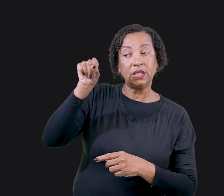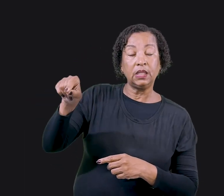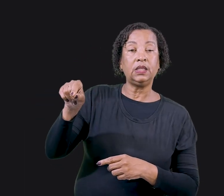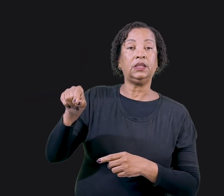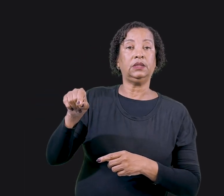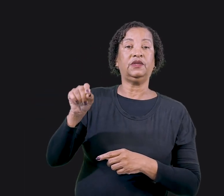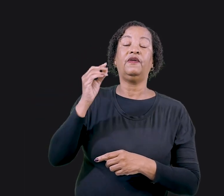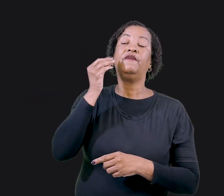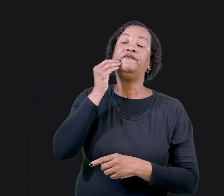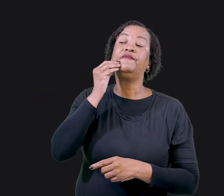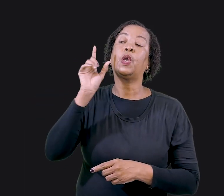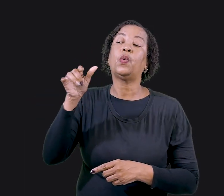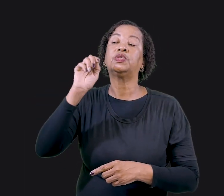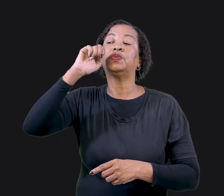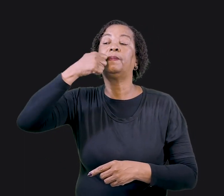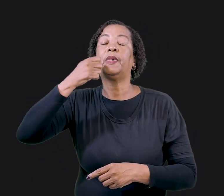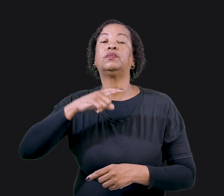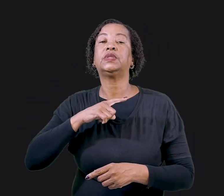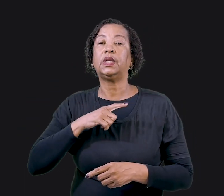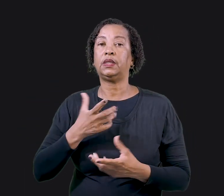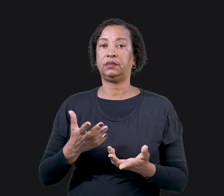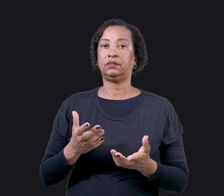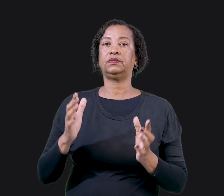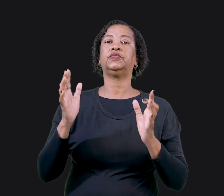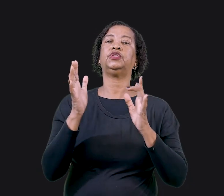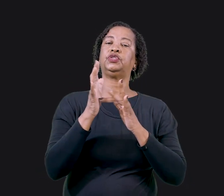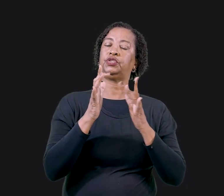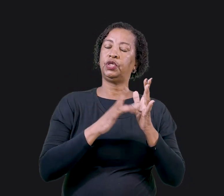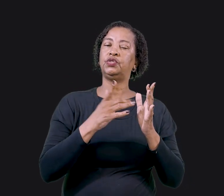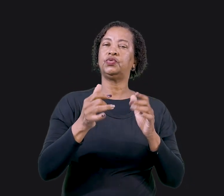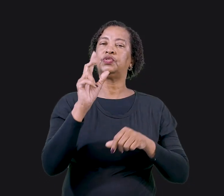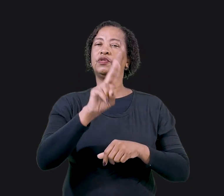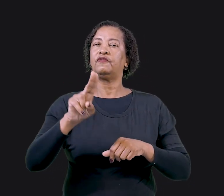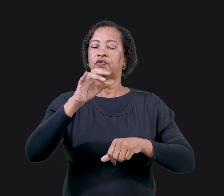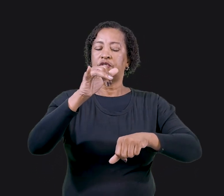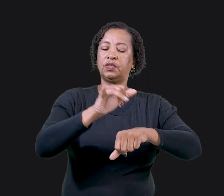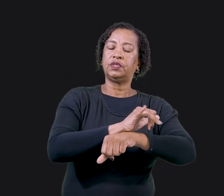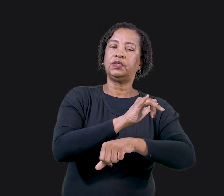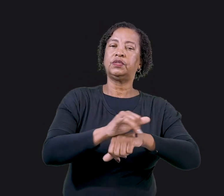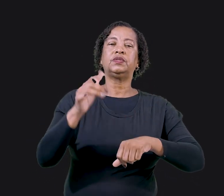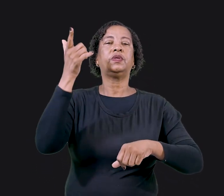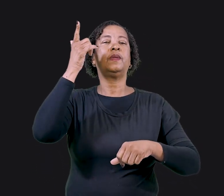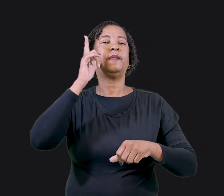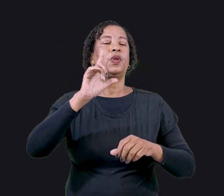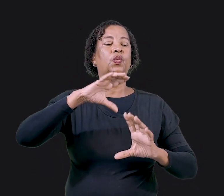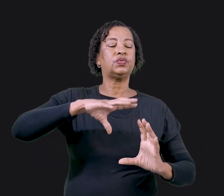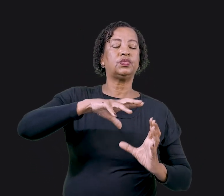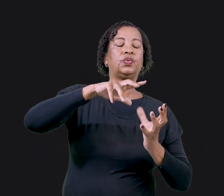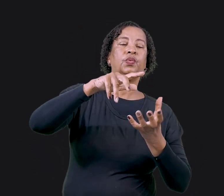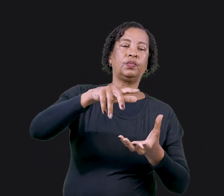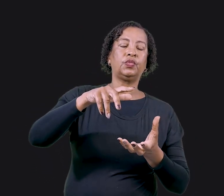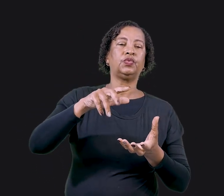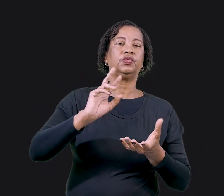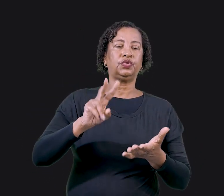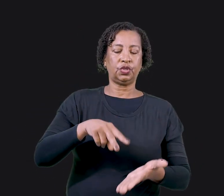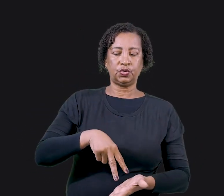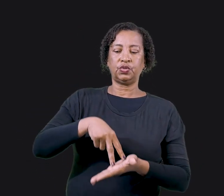muito estratégico estava para acontecer. Jesus estava ilustrando a sua estratégia para alcançar o mundo. Jesus posicionou